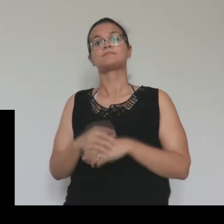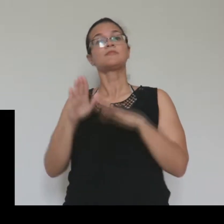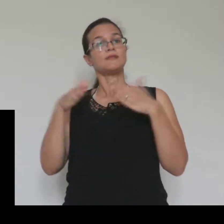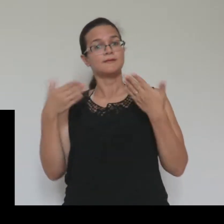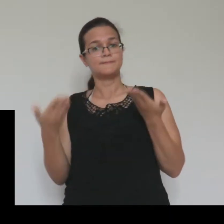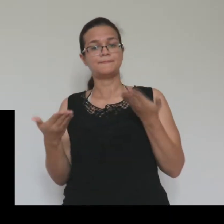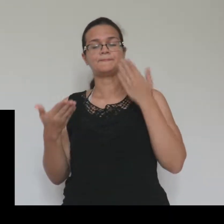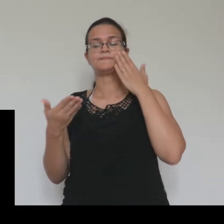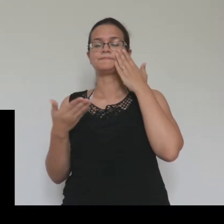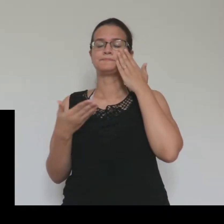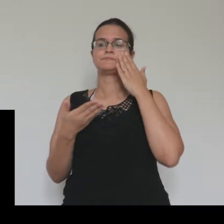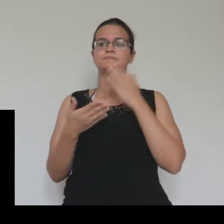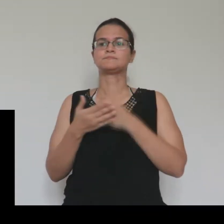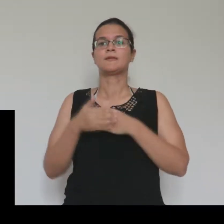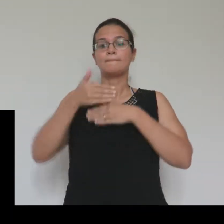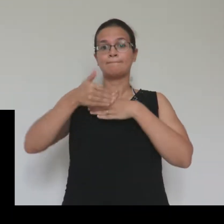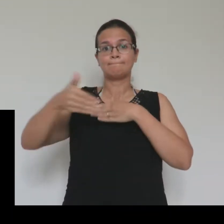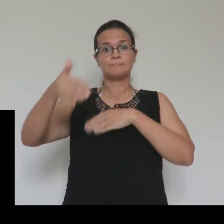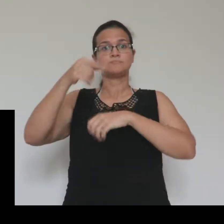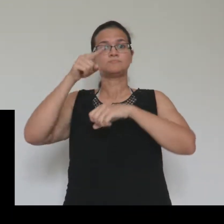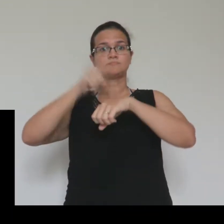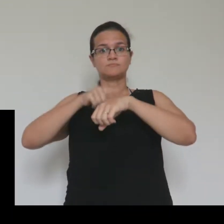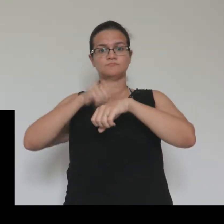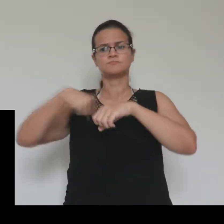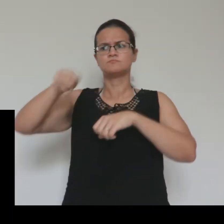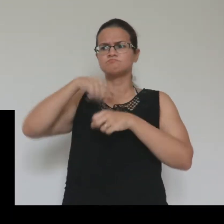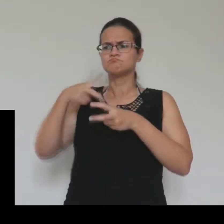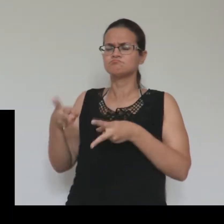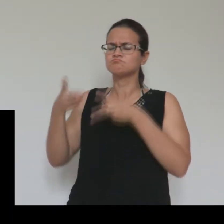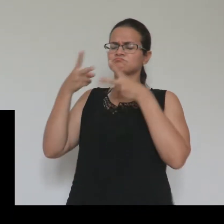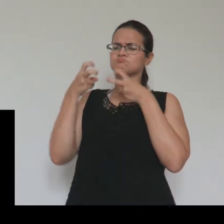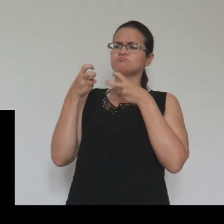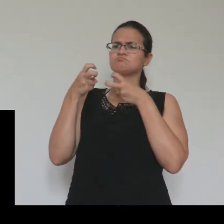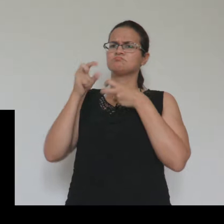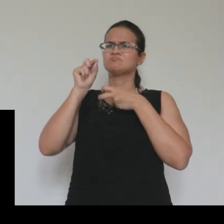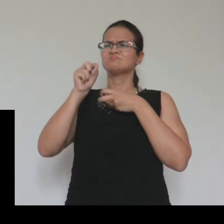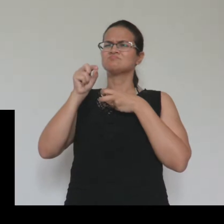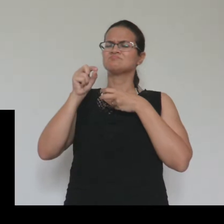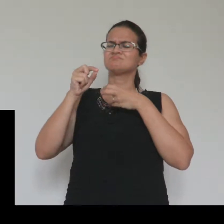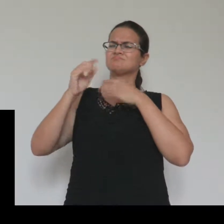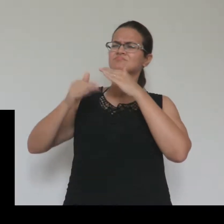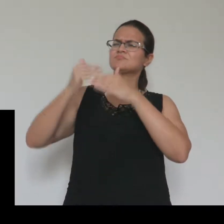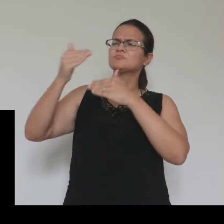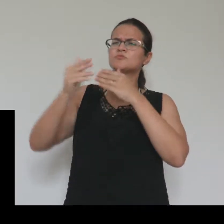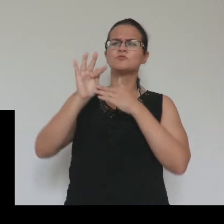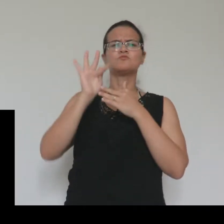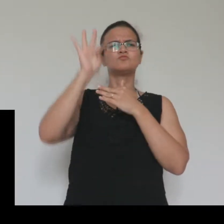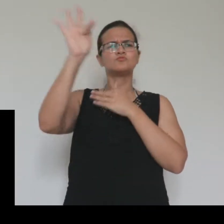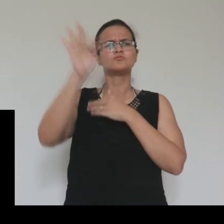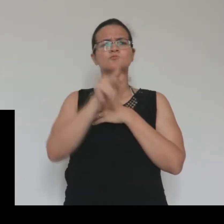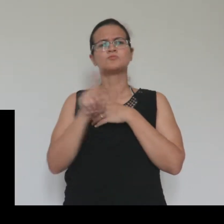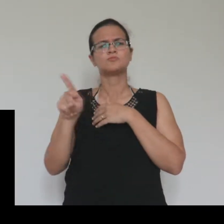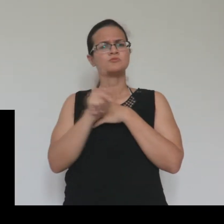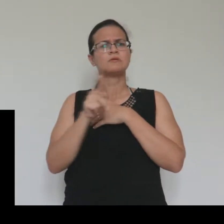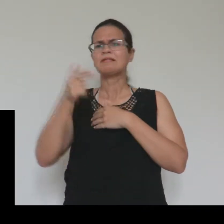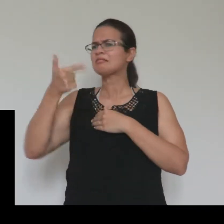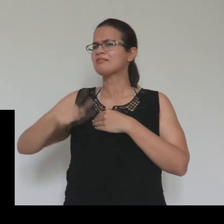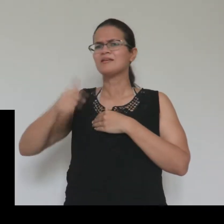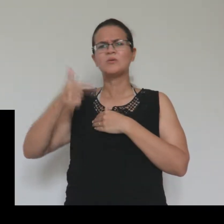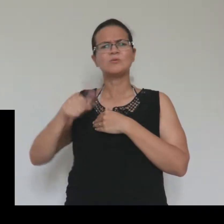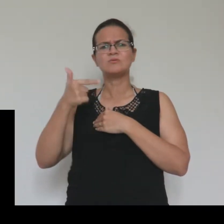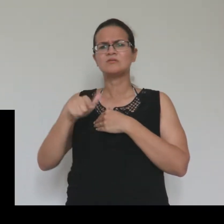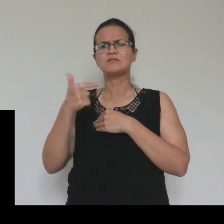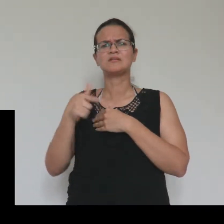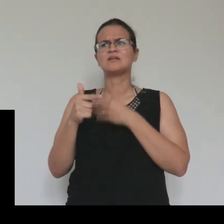Portanto, a partir do momento que nós percebemos que vários futuros professores não tiveram